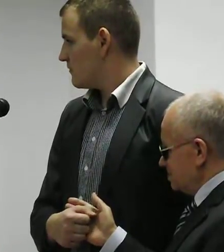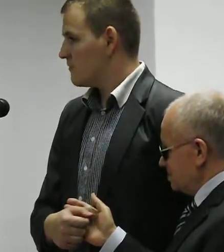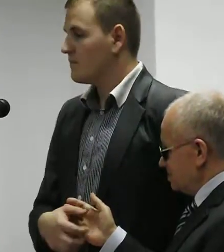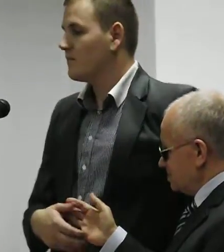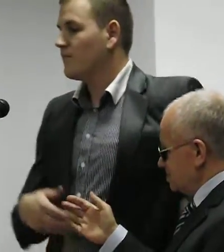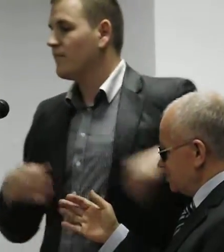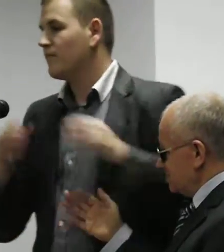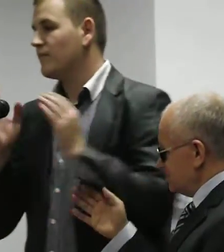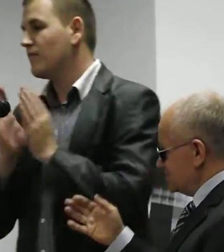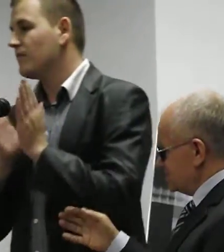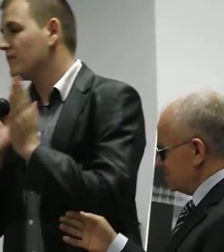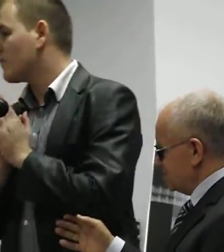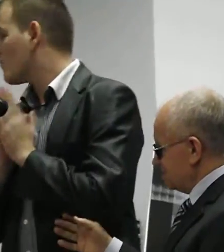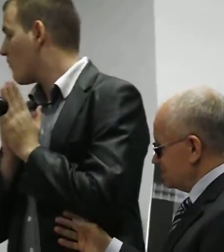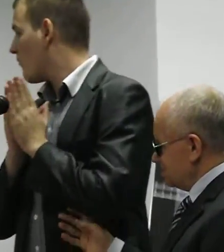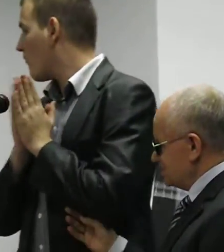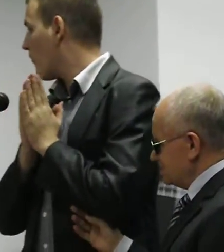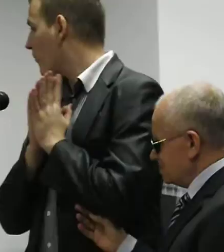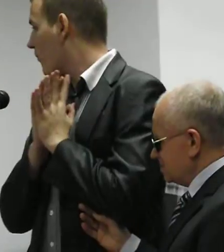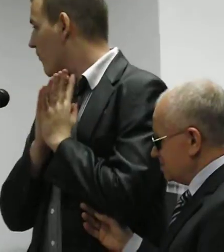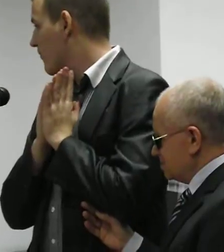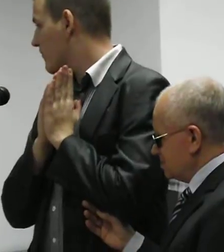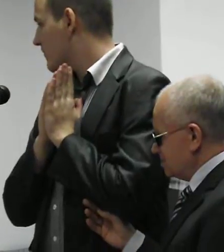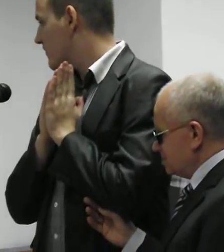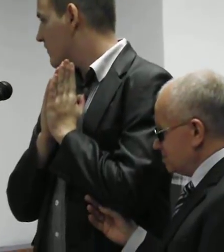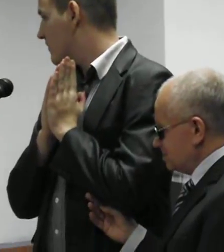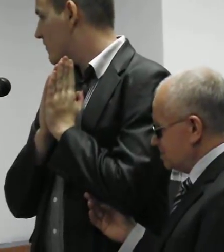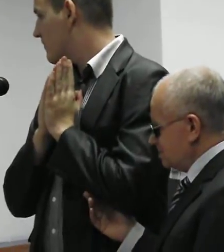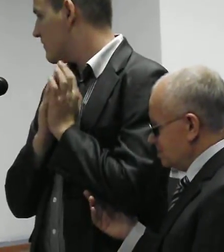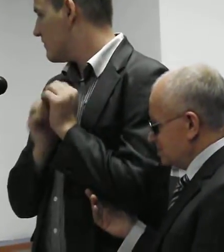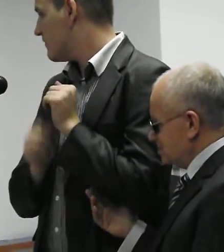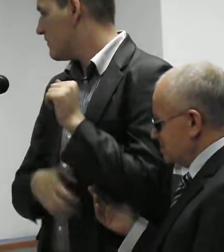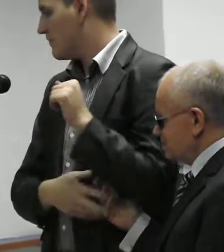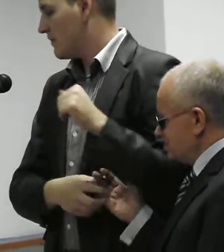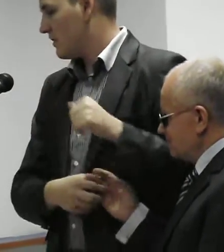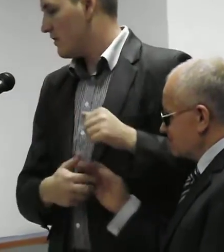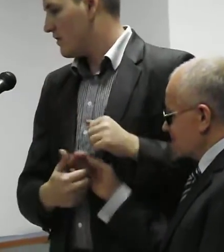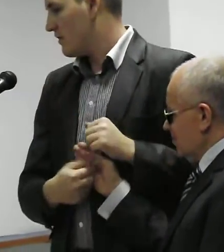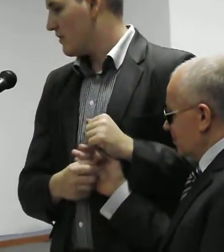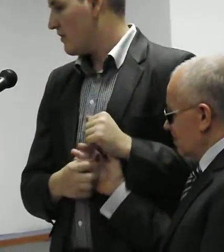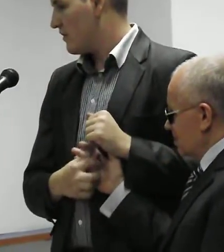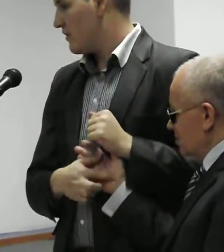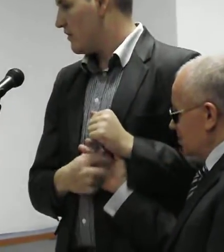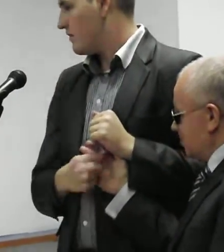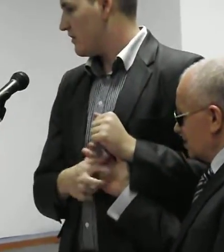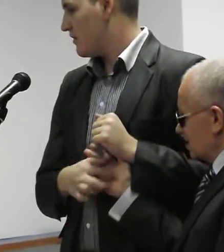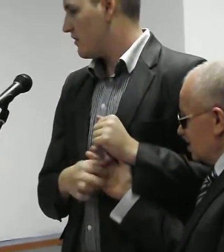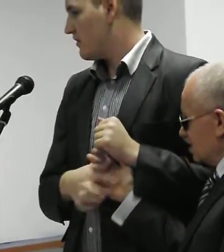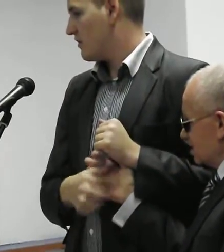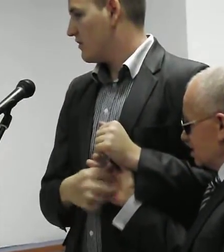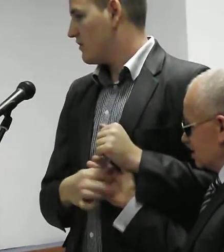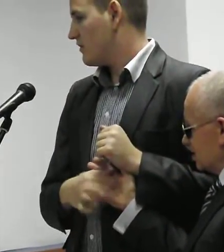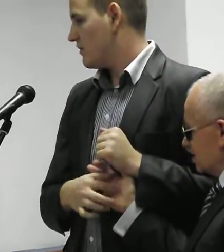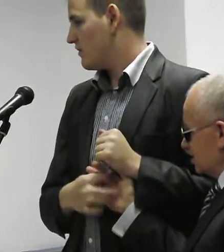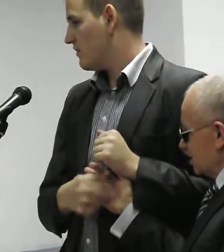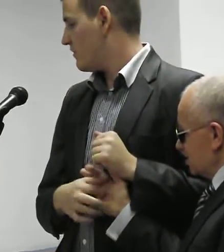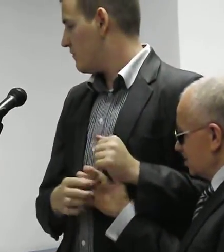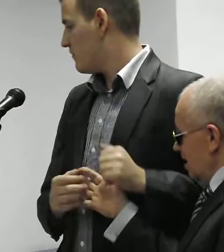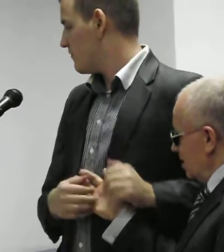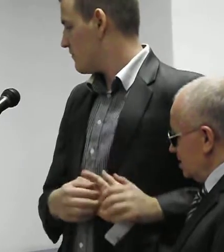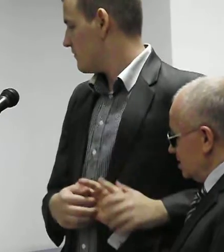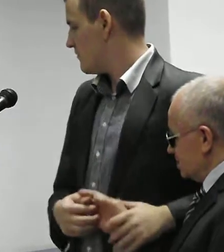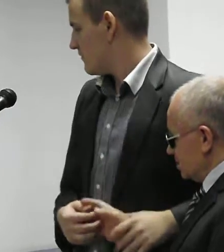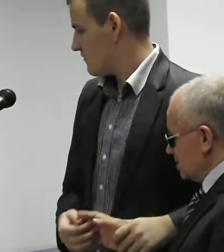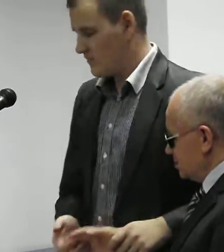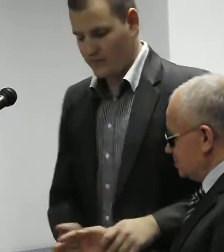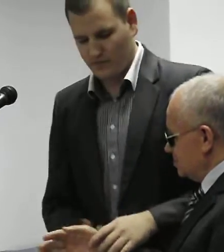profesor. Iar din partea președintelui, dați-mi voie să mânez o medalie de onoare a Consiliului Județean, marelui